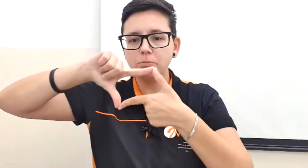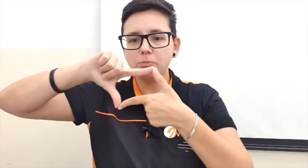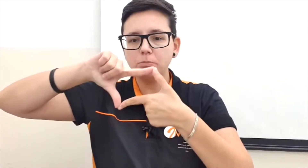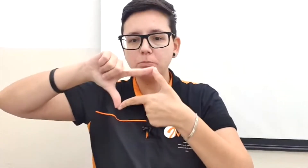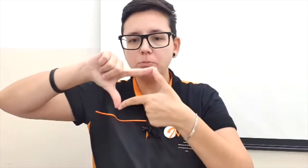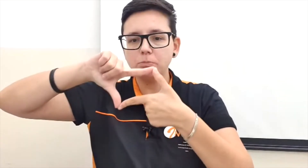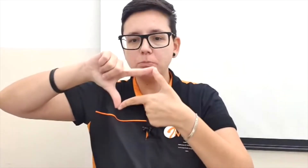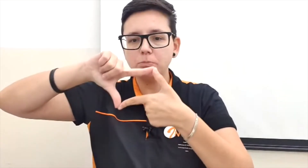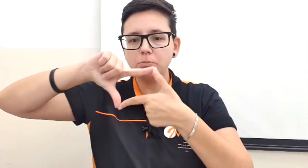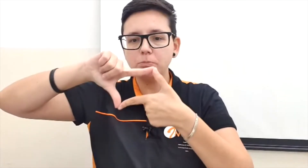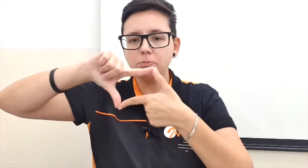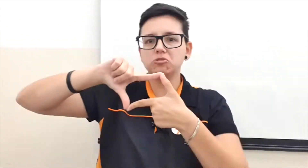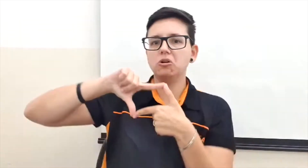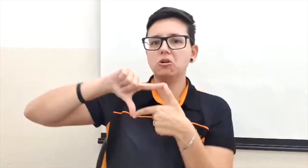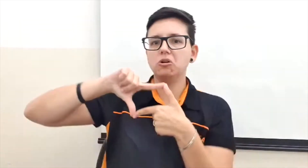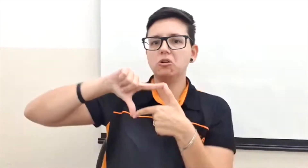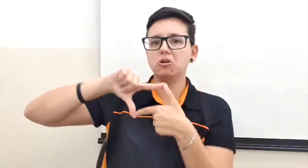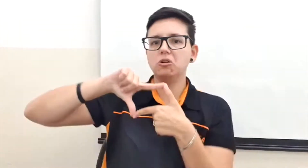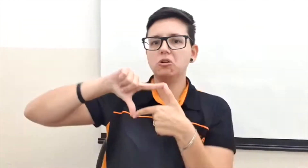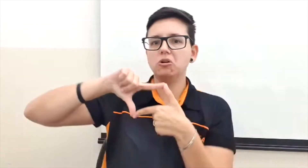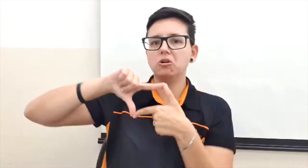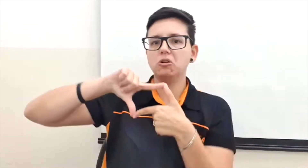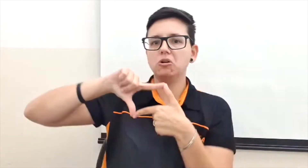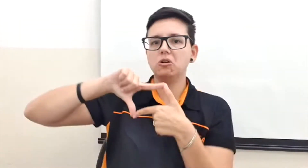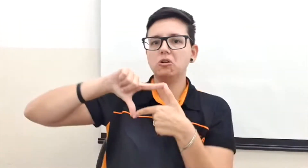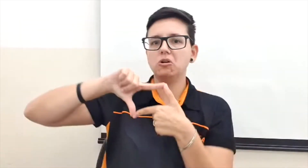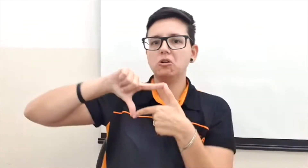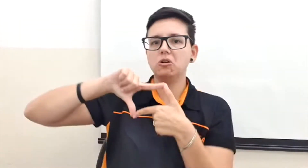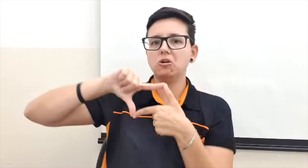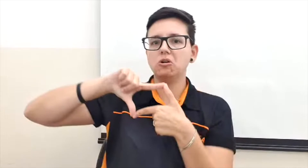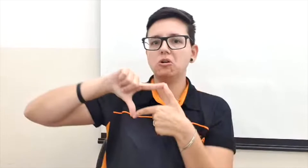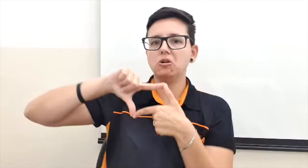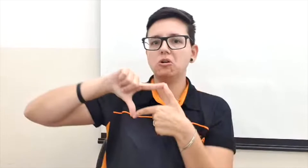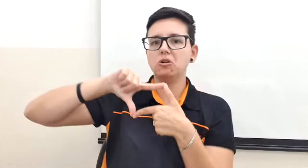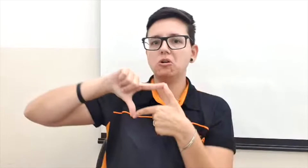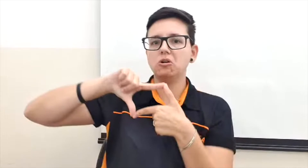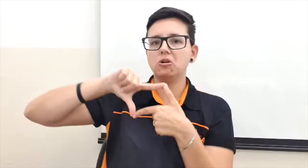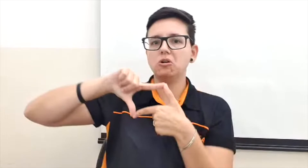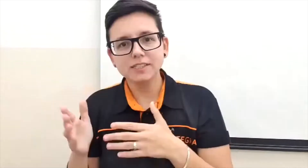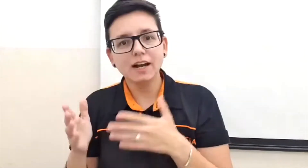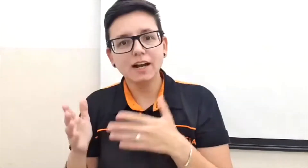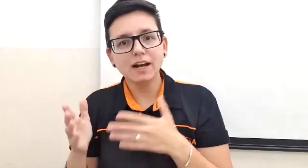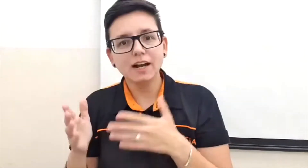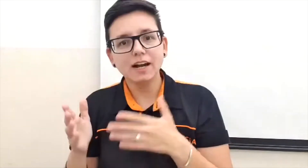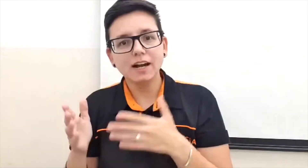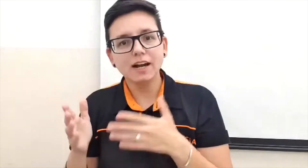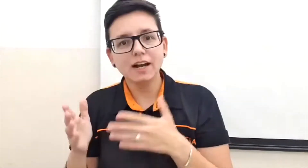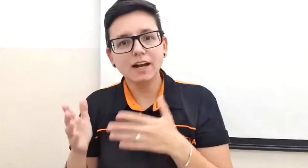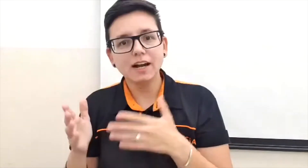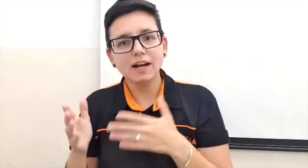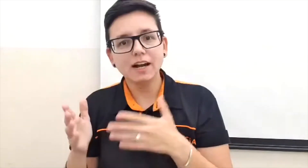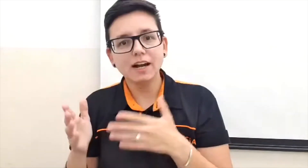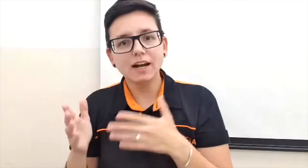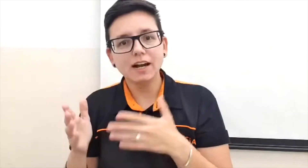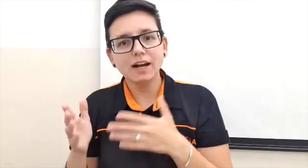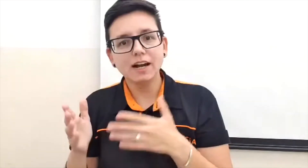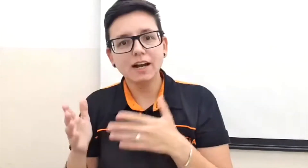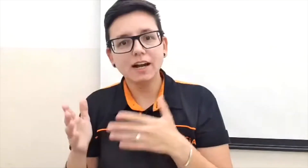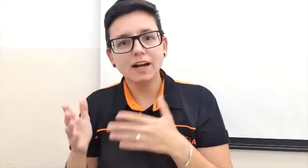Tá vendo? Ficar de boa. Tô de boa aqui. E ele também é o sinal de ficar à toa. Aí vai depender do